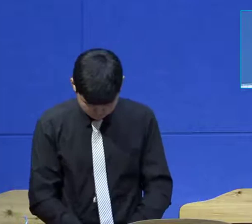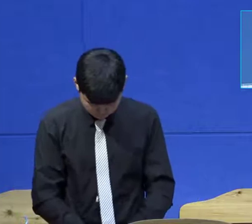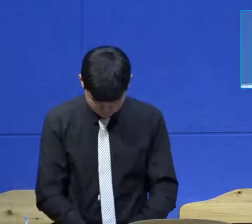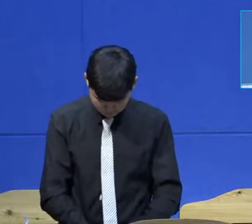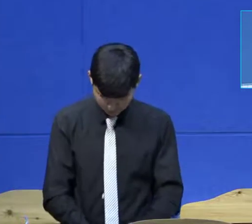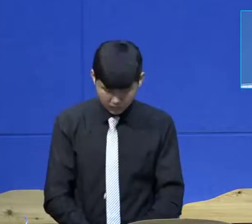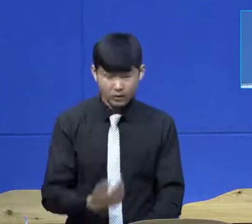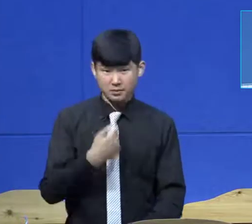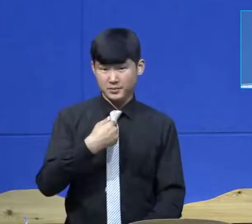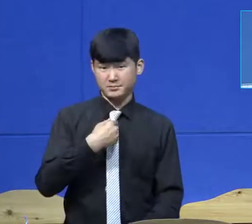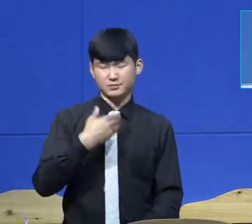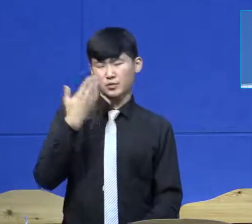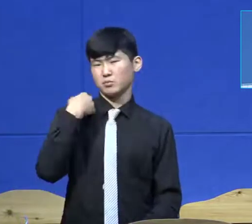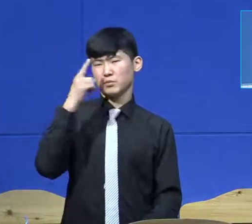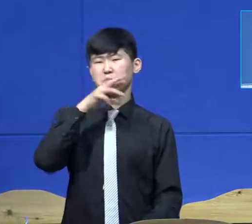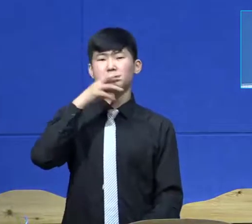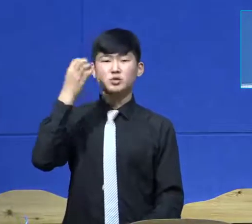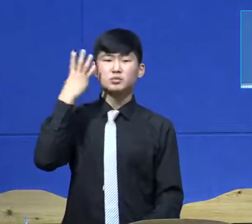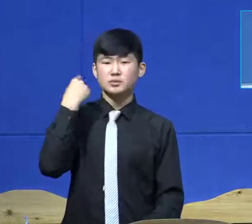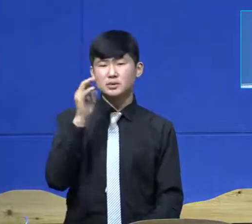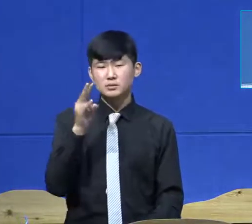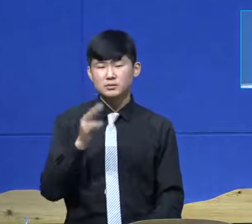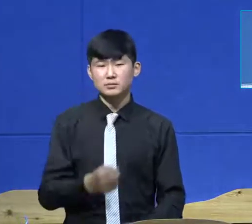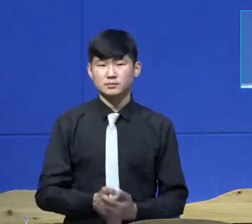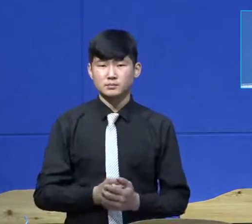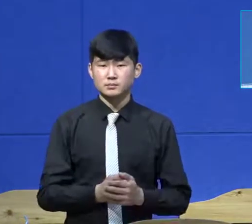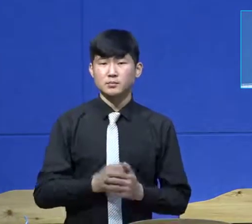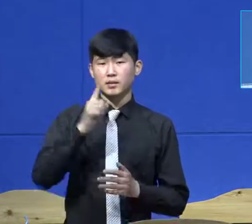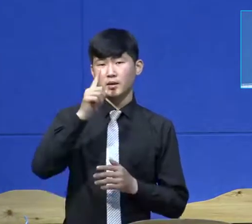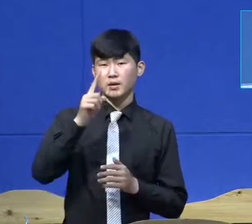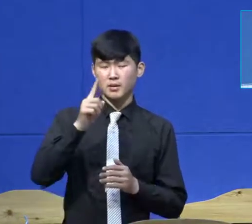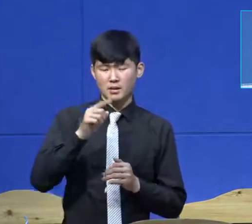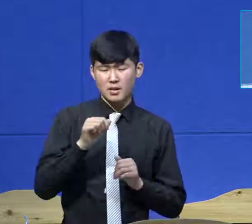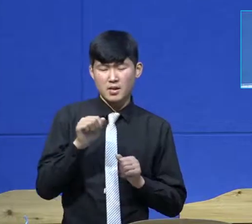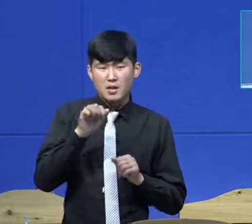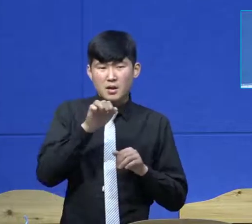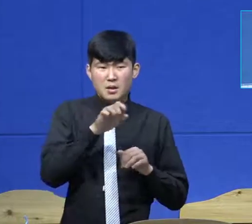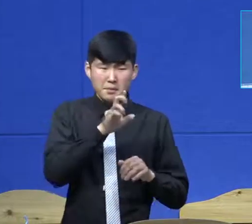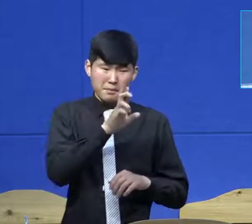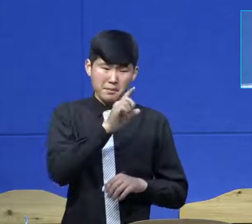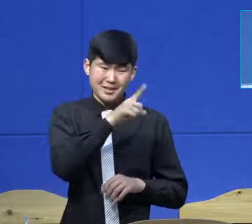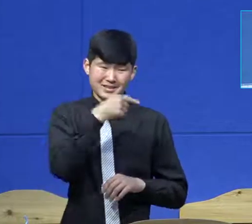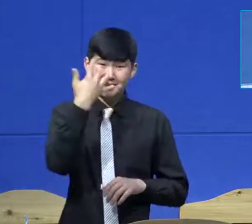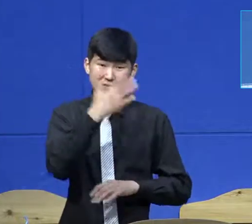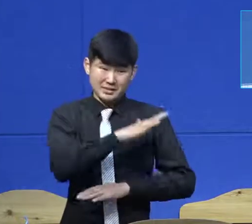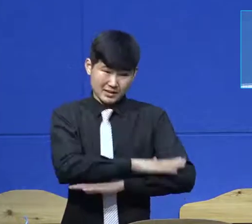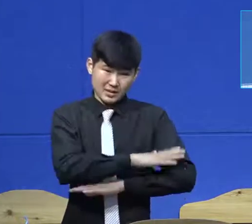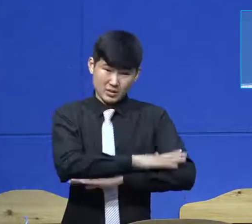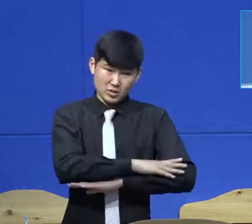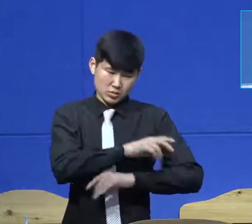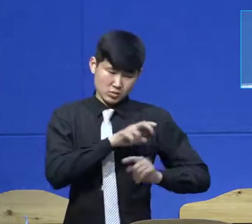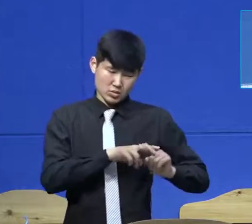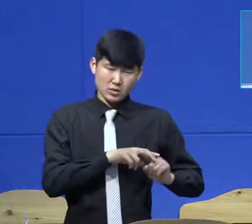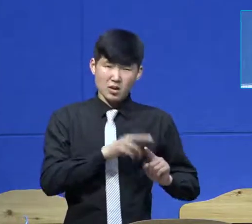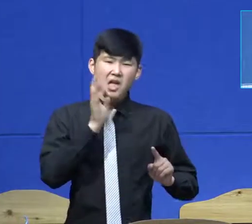Би өмнө нэг юм сонсч байсан. Нэг бага ангийн хүүхдийн ээжийн царай үнэхээр